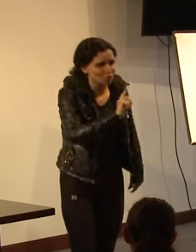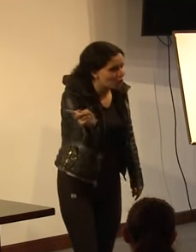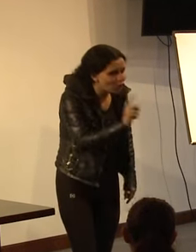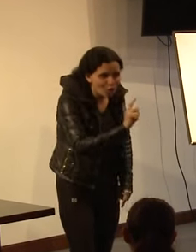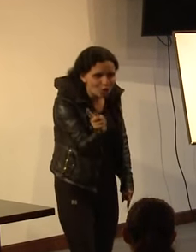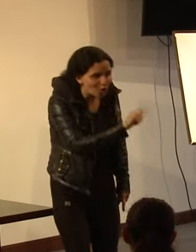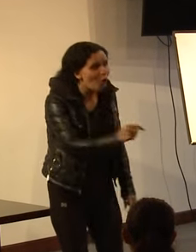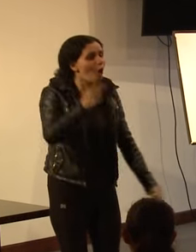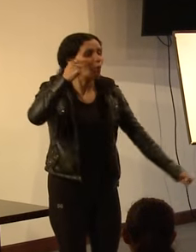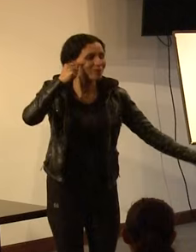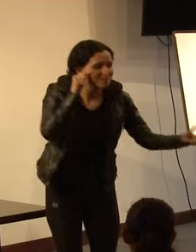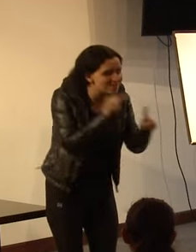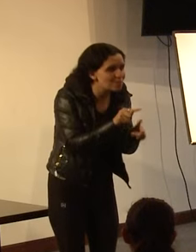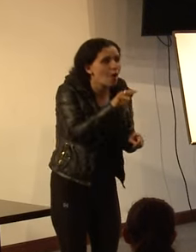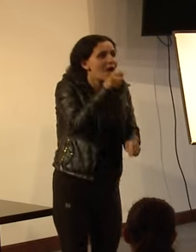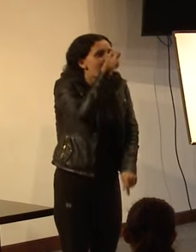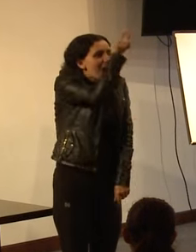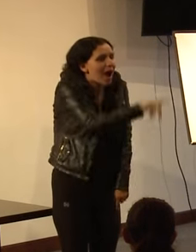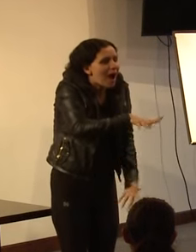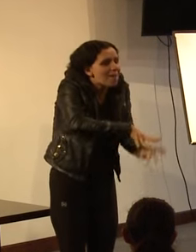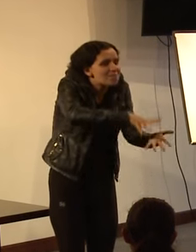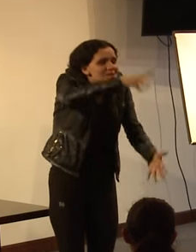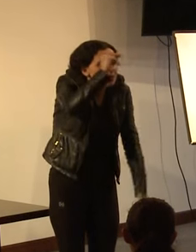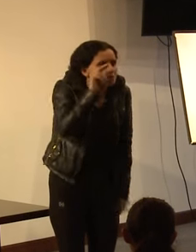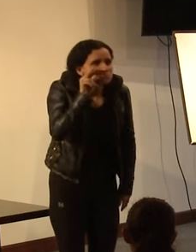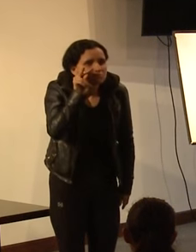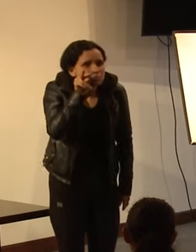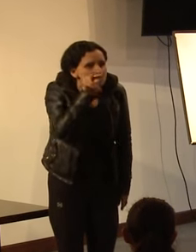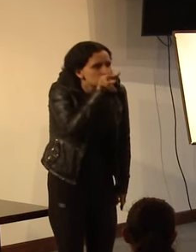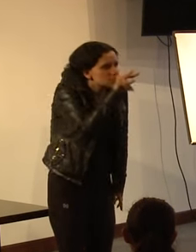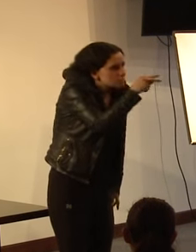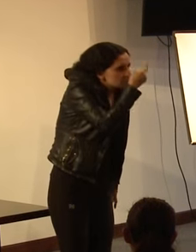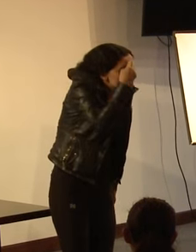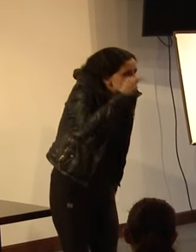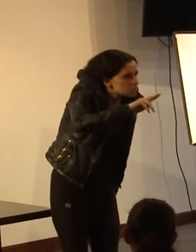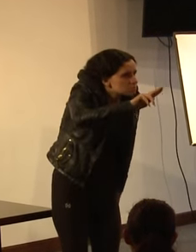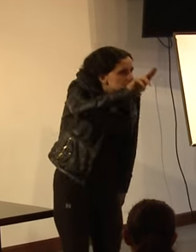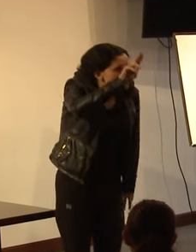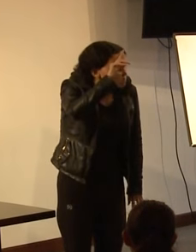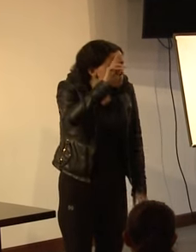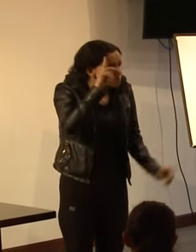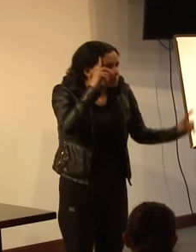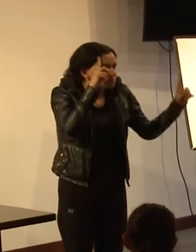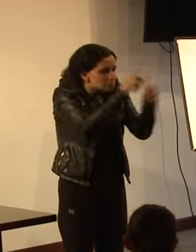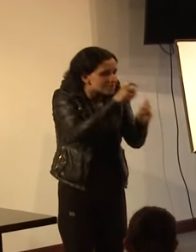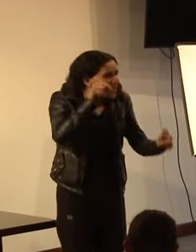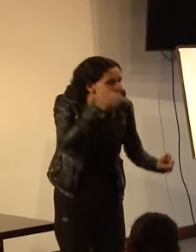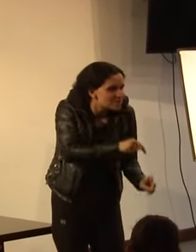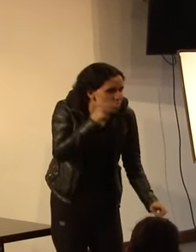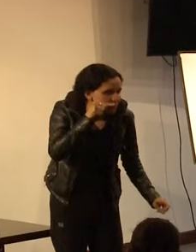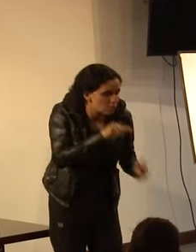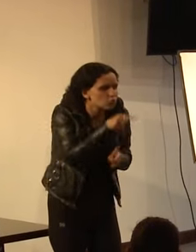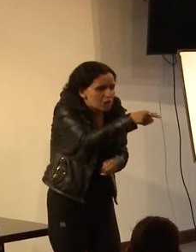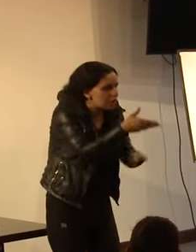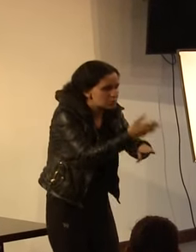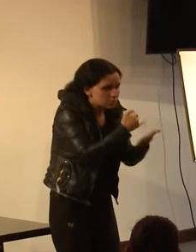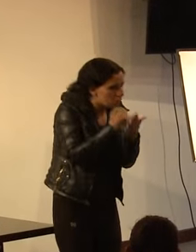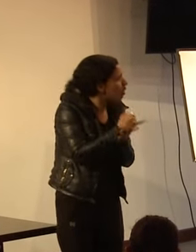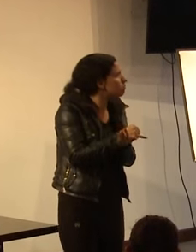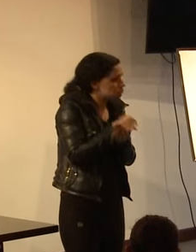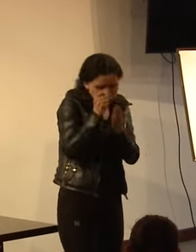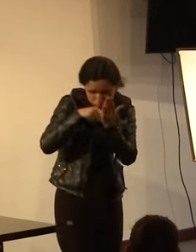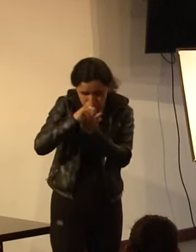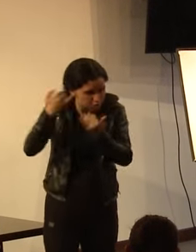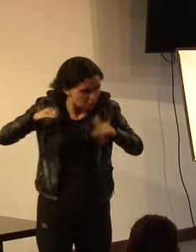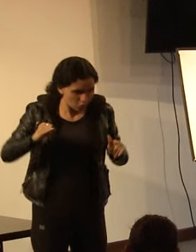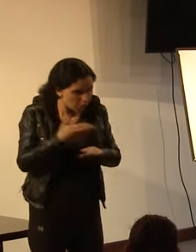ahora les hago la otra pregunta, ¿ustedes para qué diablos creen que a uno le sirve estudiar música en un colegio? ¿Para qué meter música? ¿Se han dado cuenta que música es la materia más fuerte